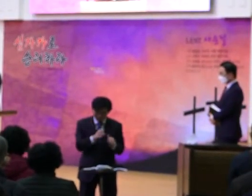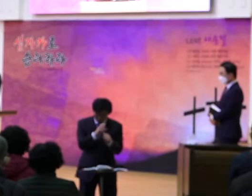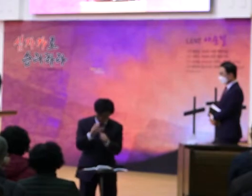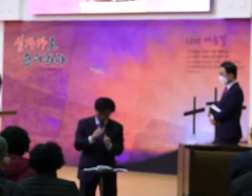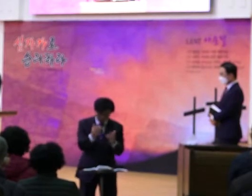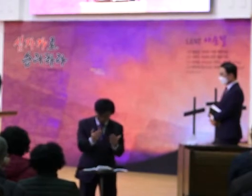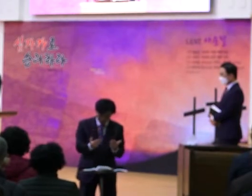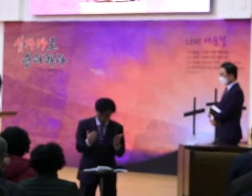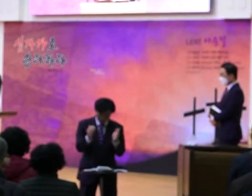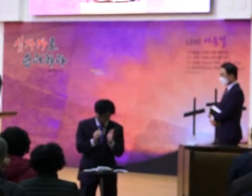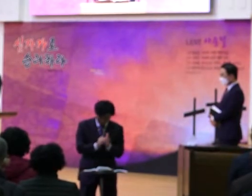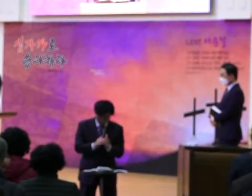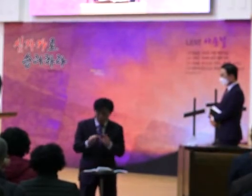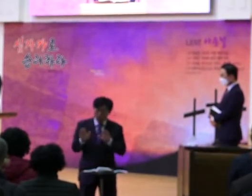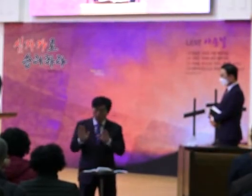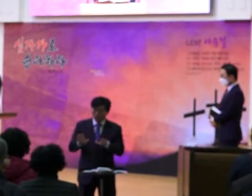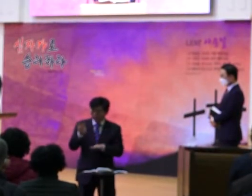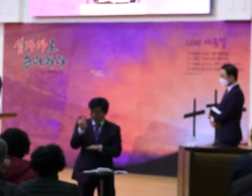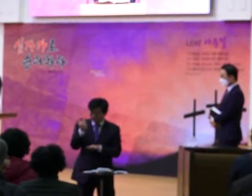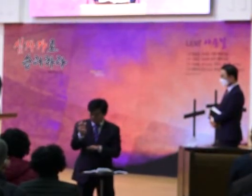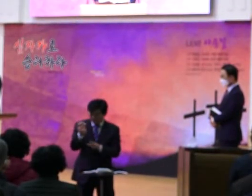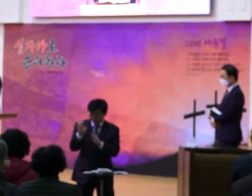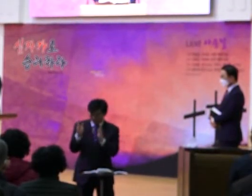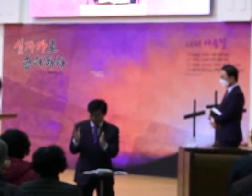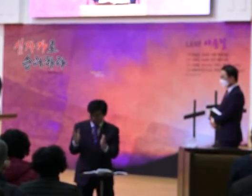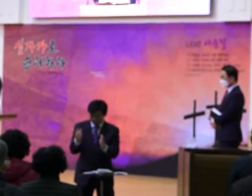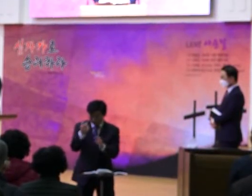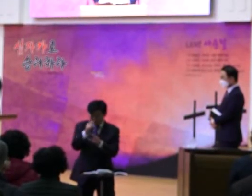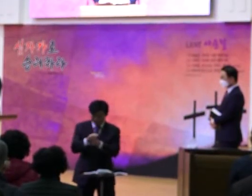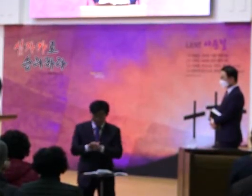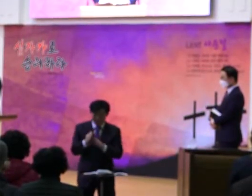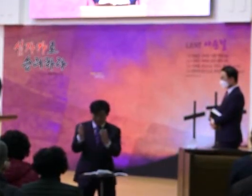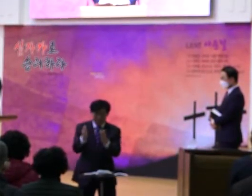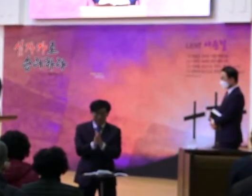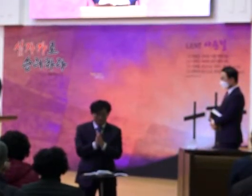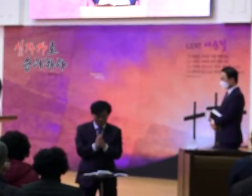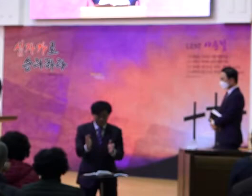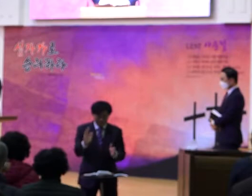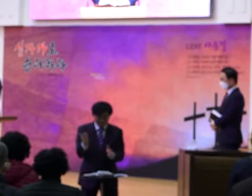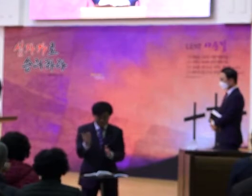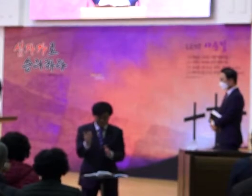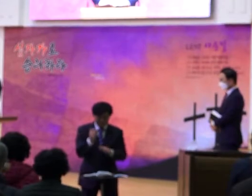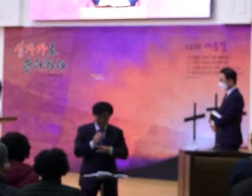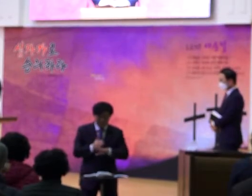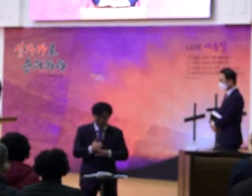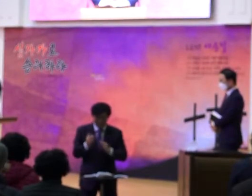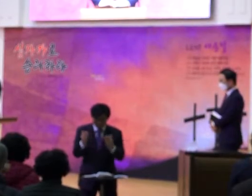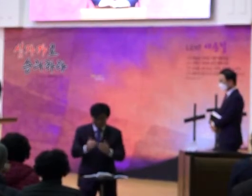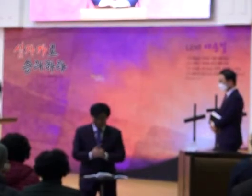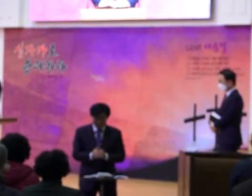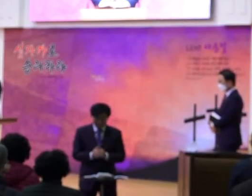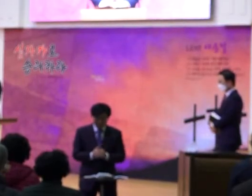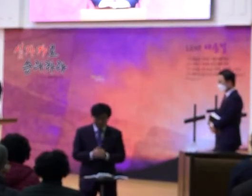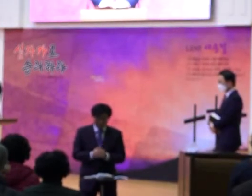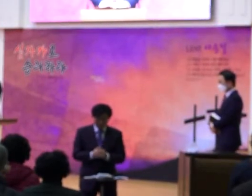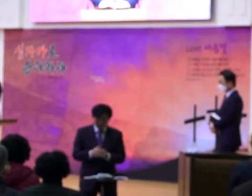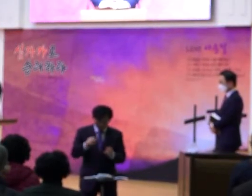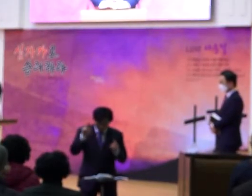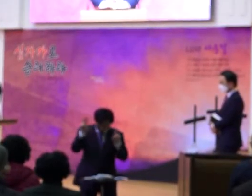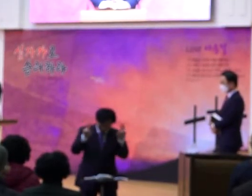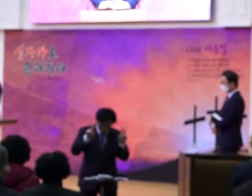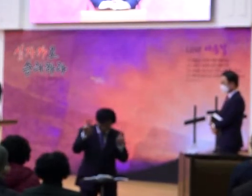주일 예배를 드리게 하심에 감사합니다. 사슴이 시냇물을 찾기에 발급함같이 저희들이 간절한